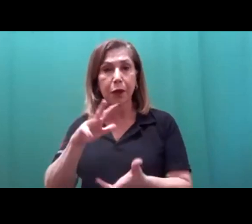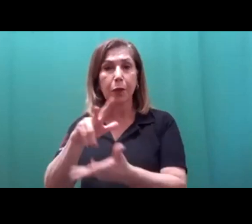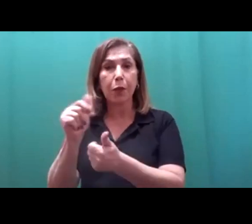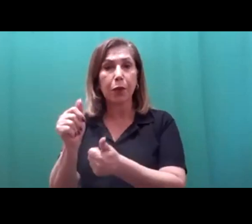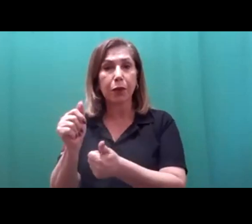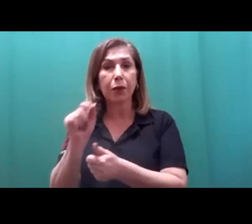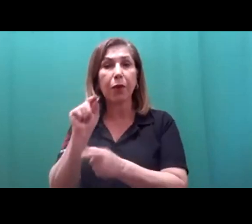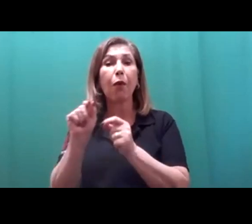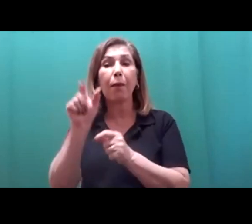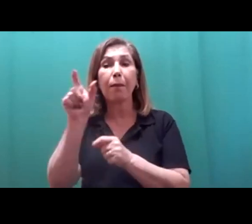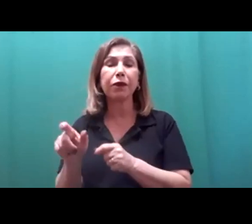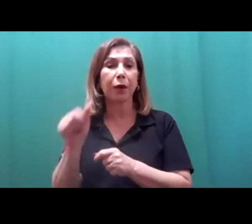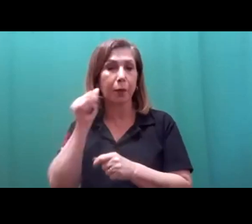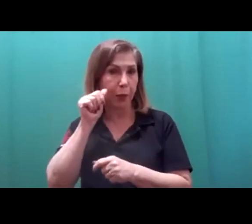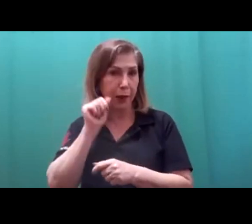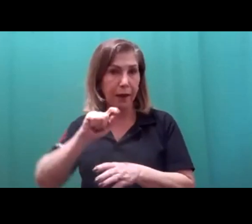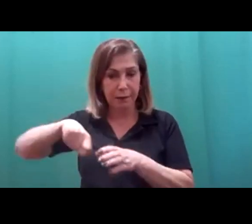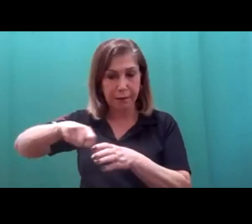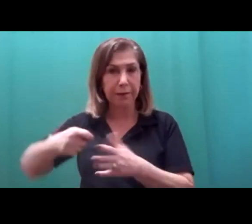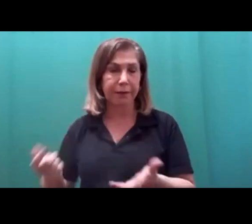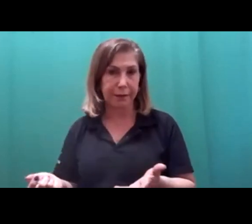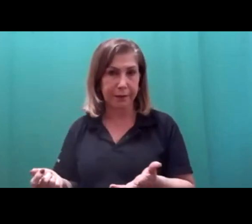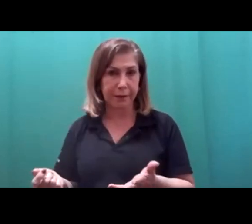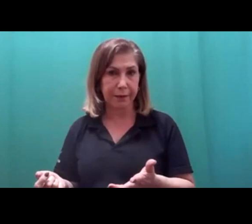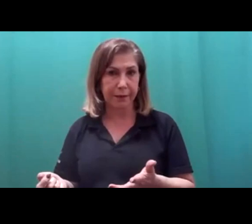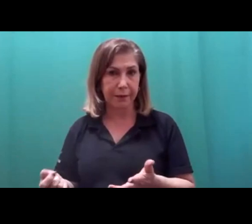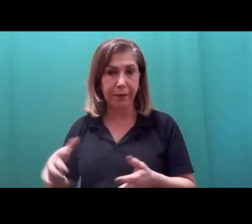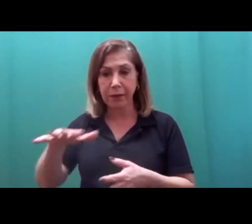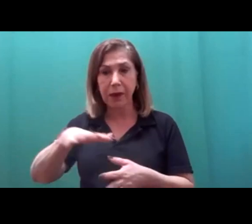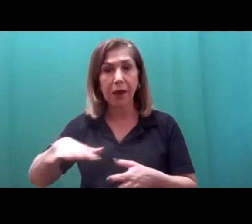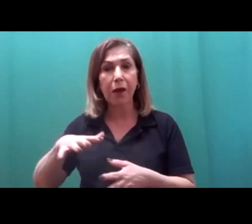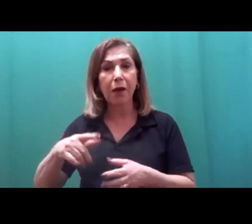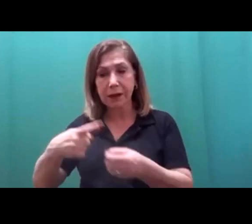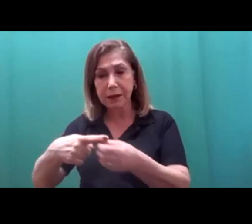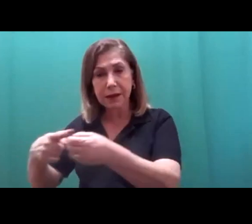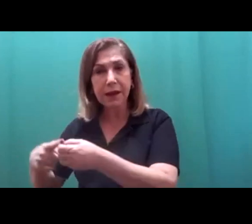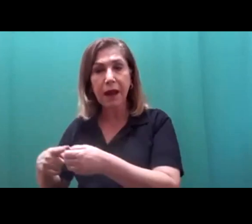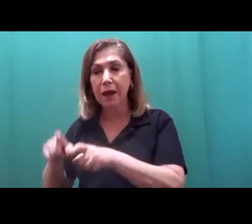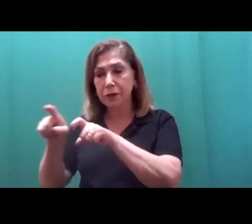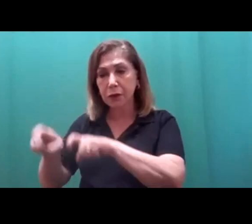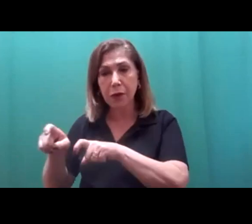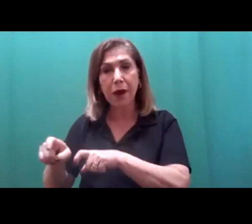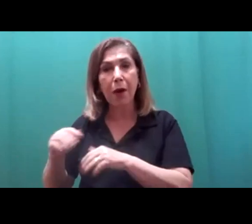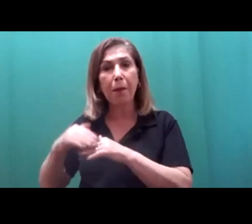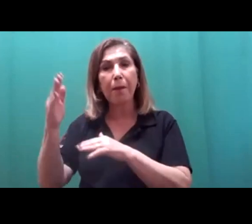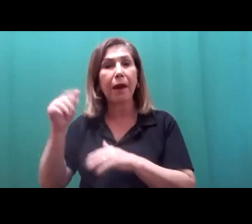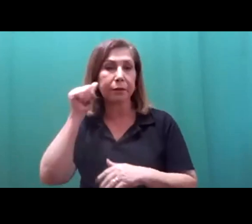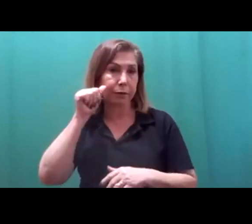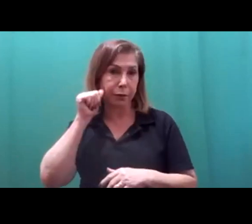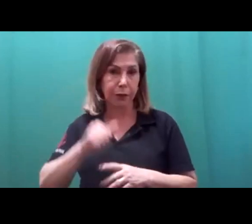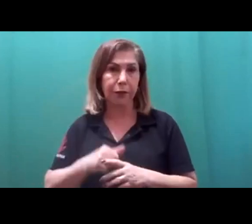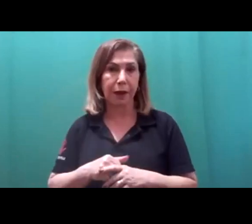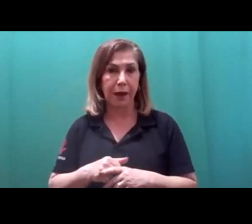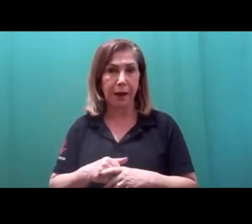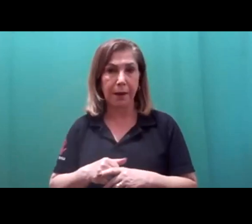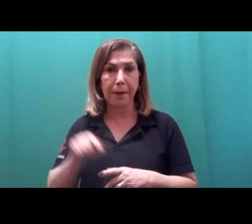mulheres. Mas as mulheres que estão no espaço periurbano, no espaço rural, são o público que